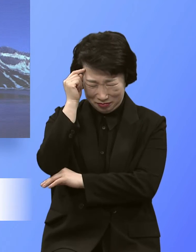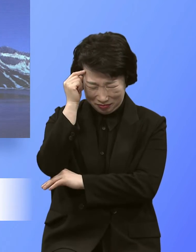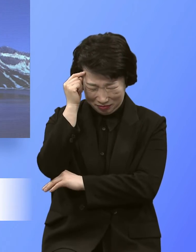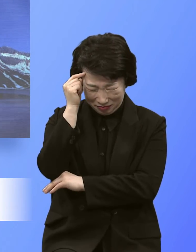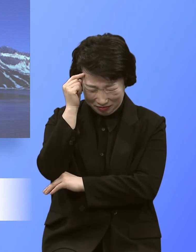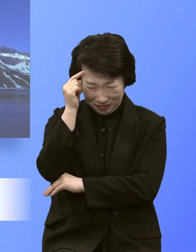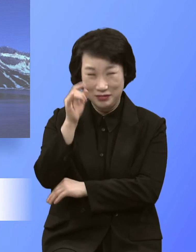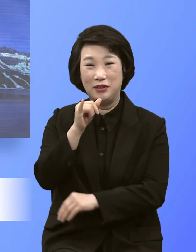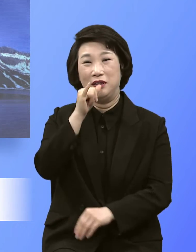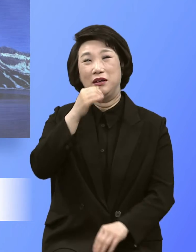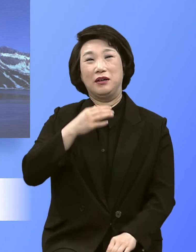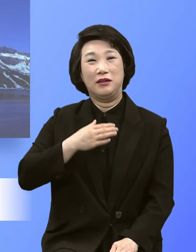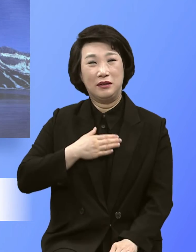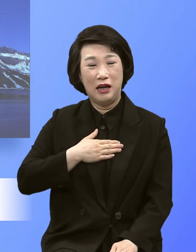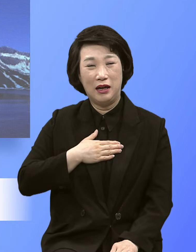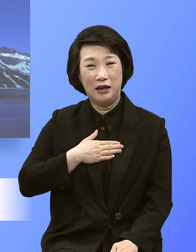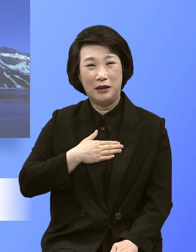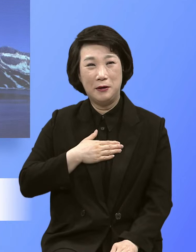깊이 할 때